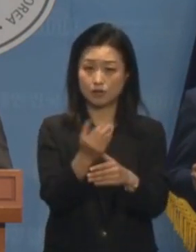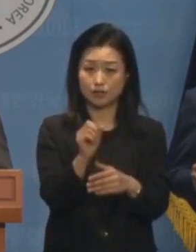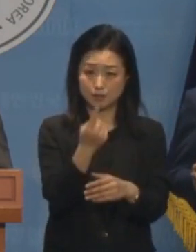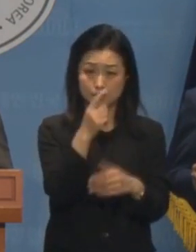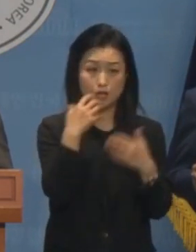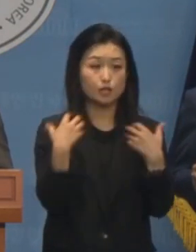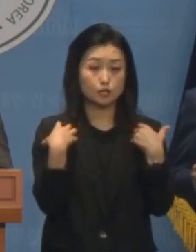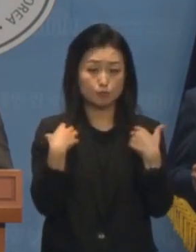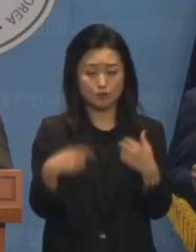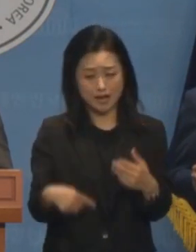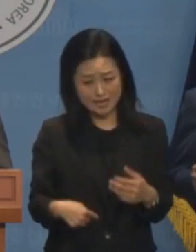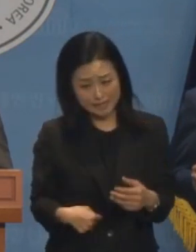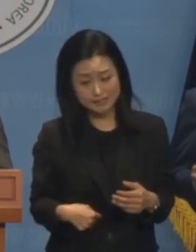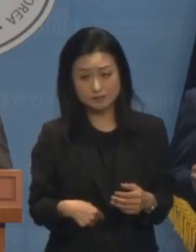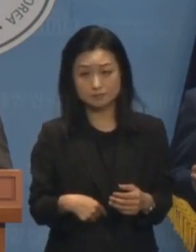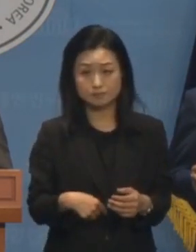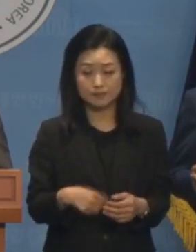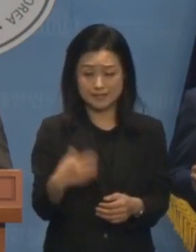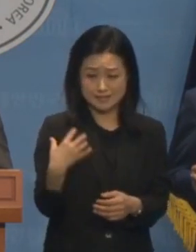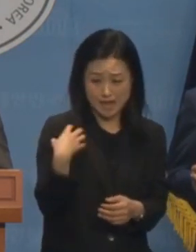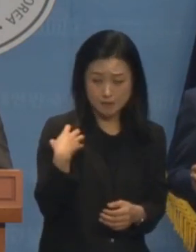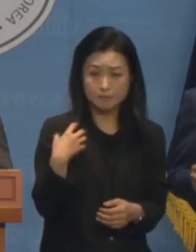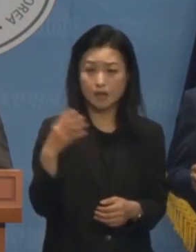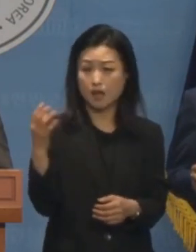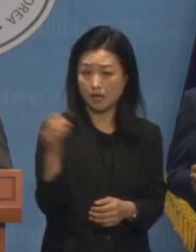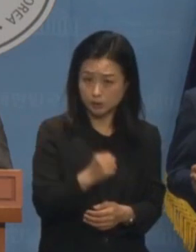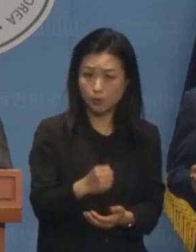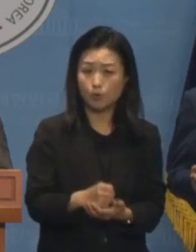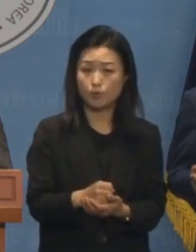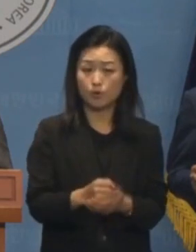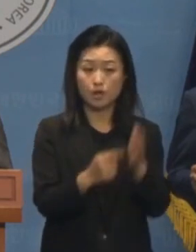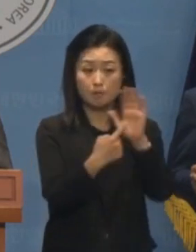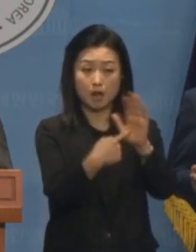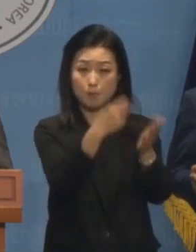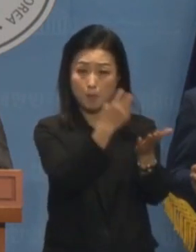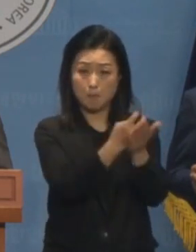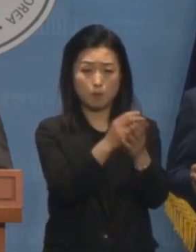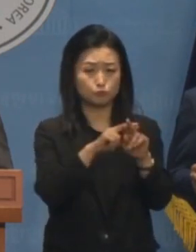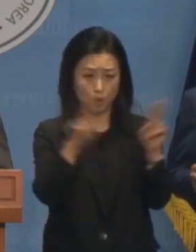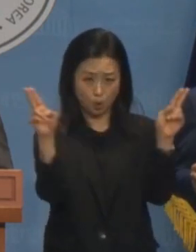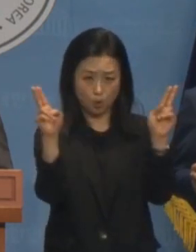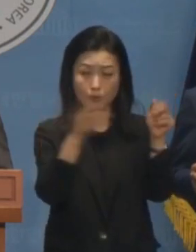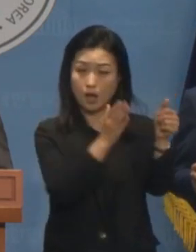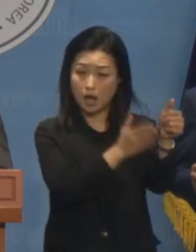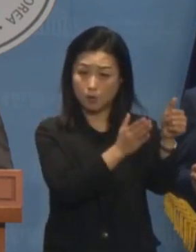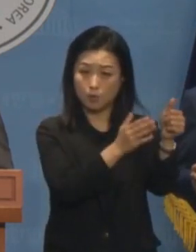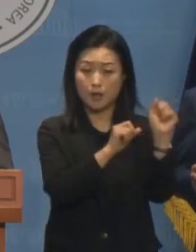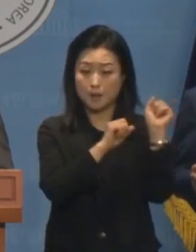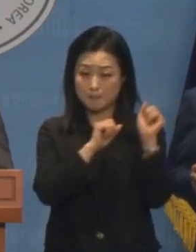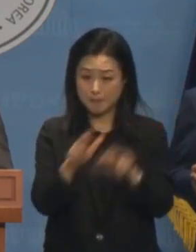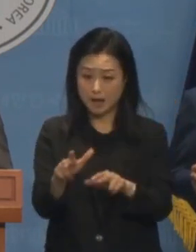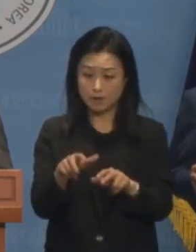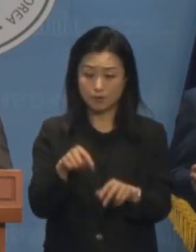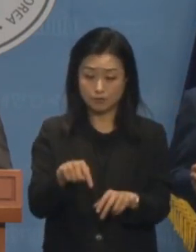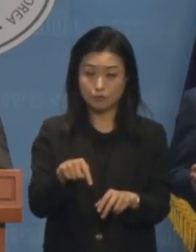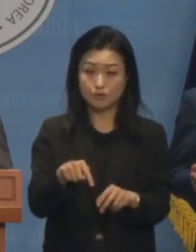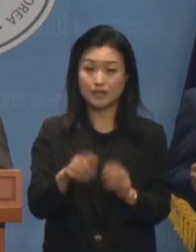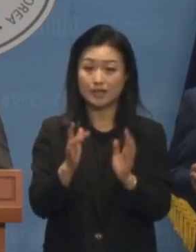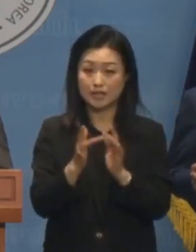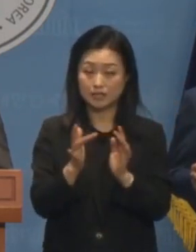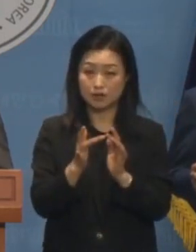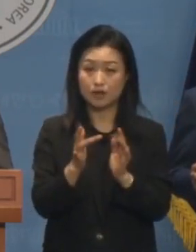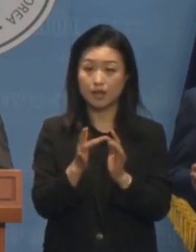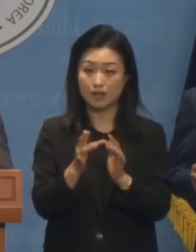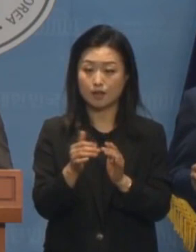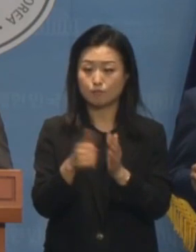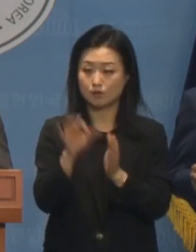일말의 양심과 책임감을 느낀다면 발표한 입법 계획을 철회하고 당장 온라인 플랫폼 제정